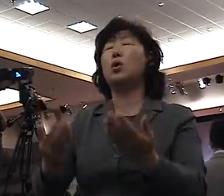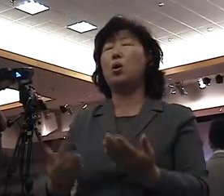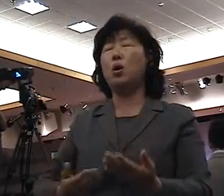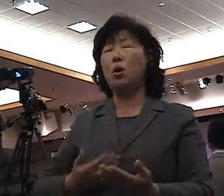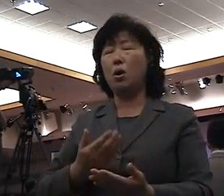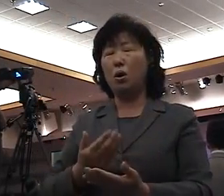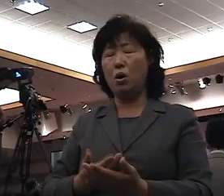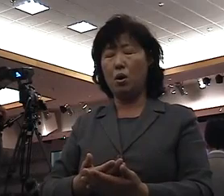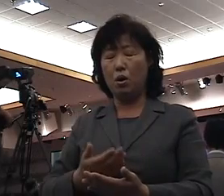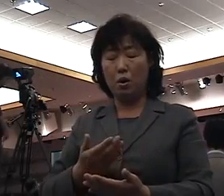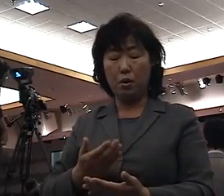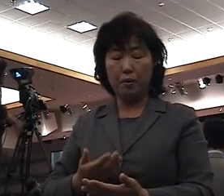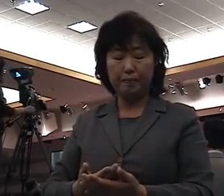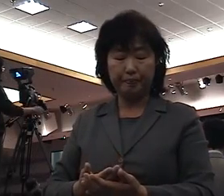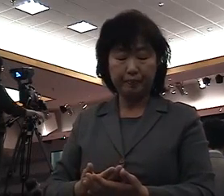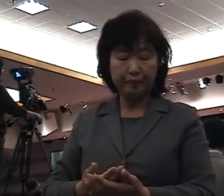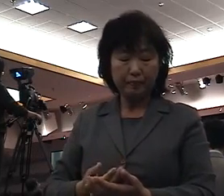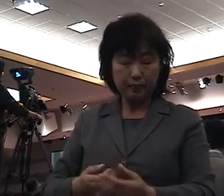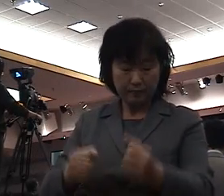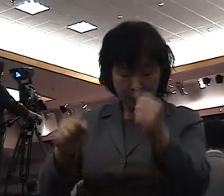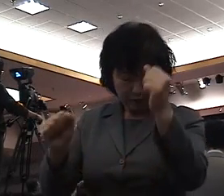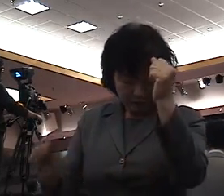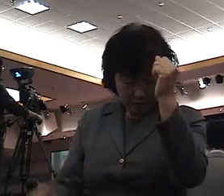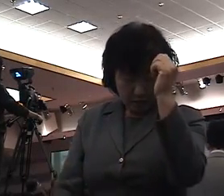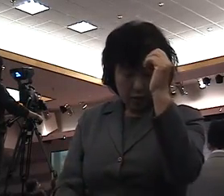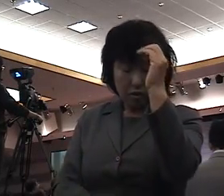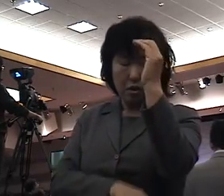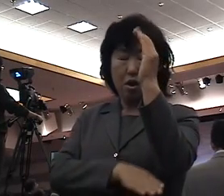하소서. 채우소서.